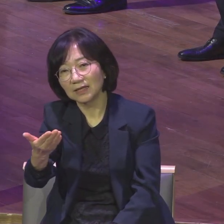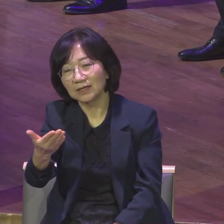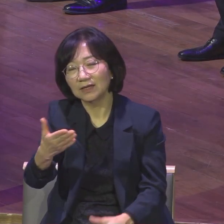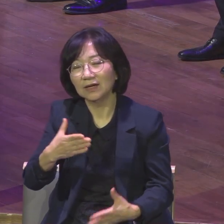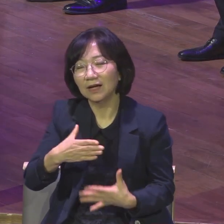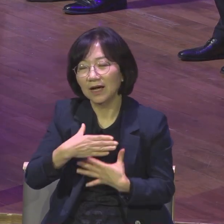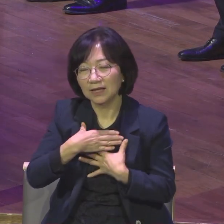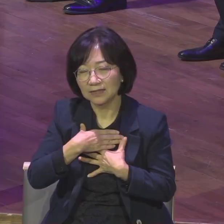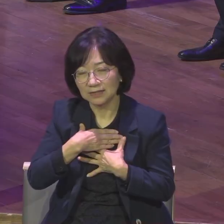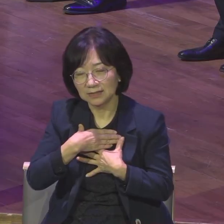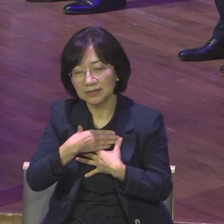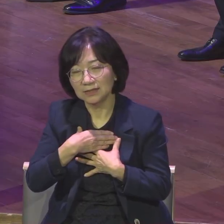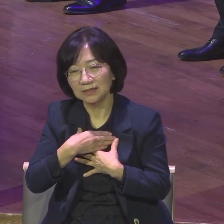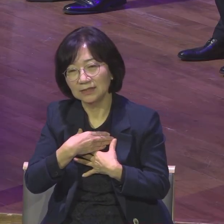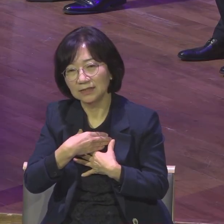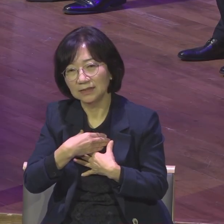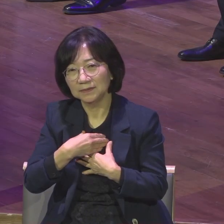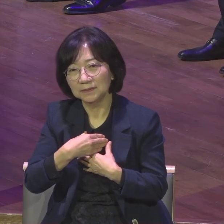그대여